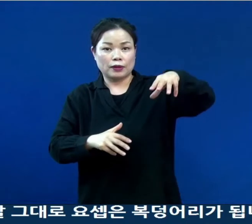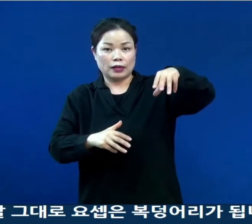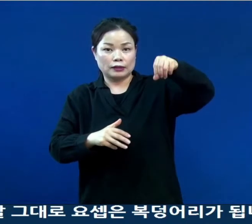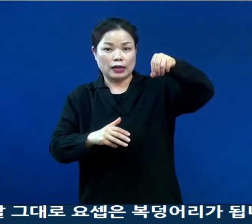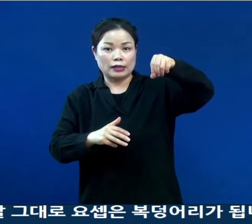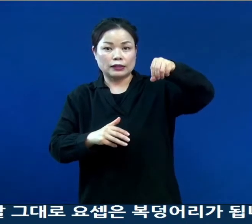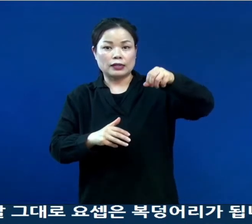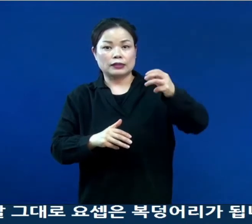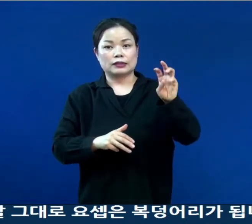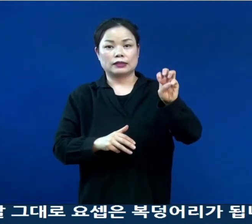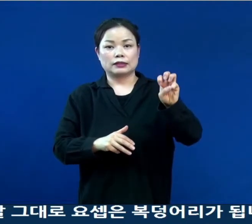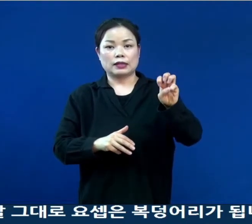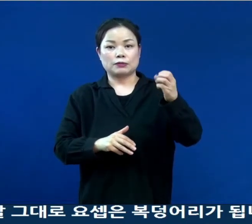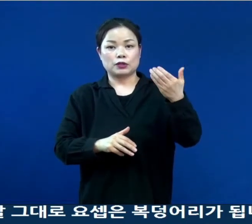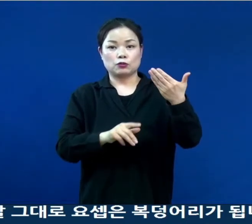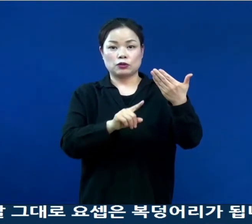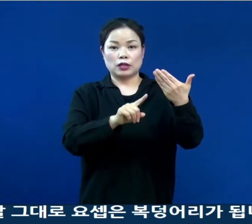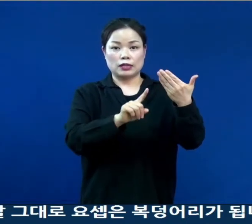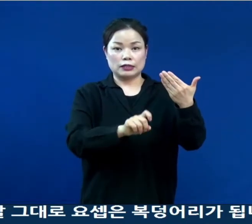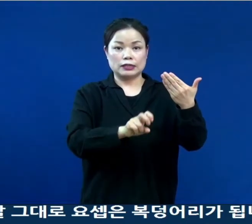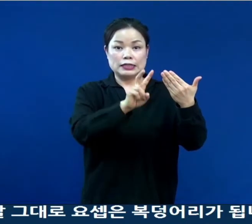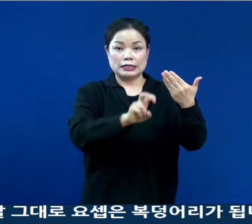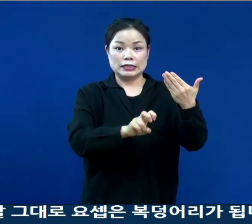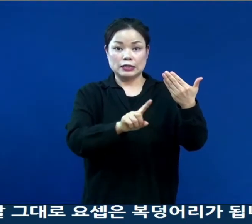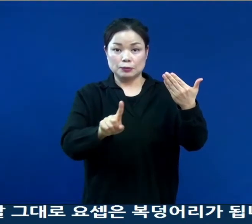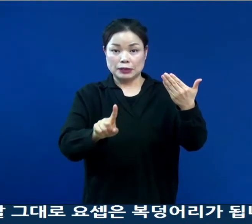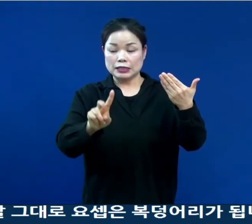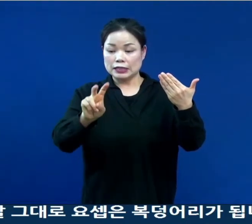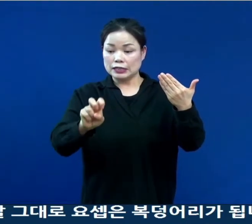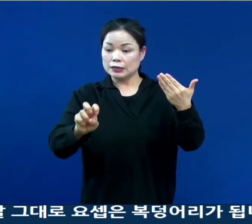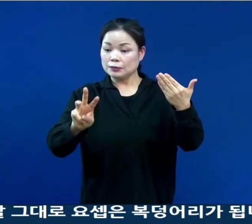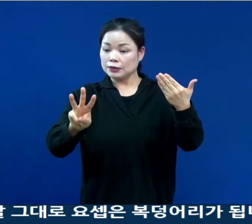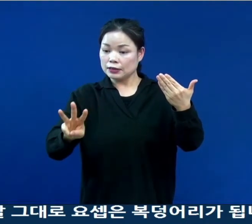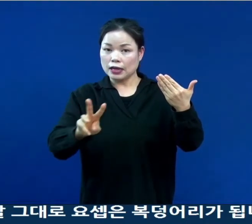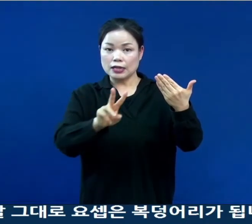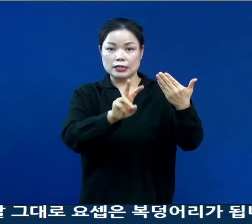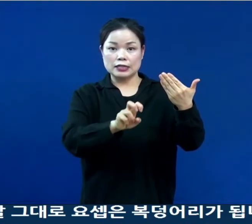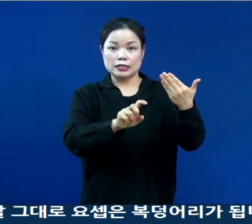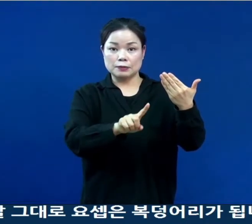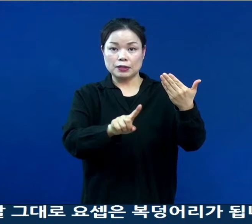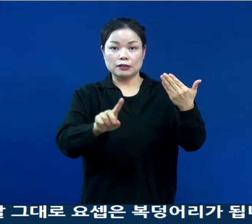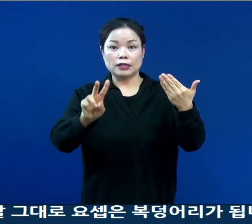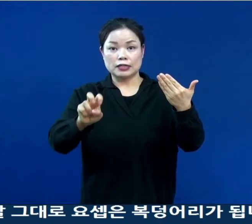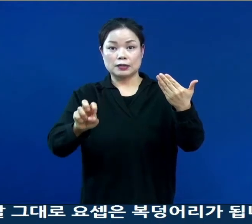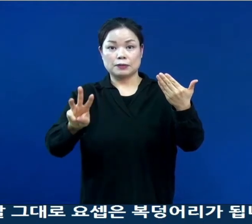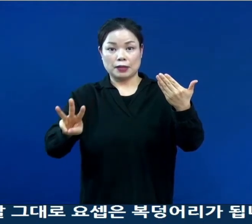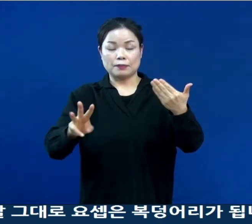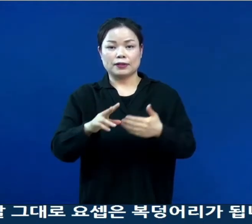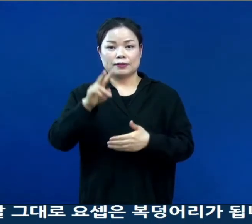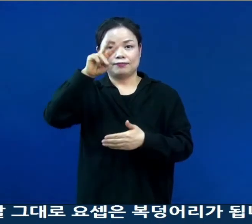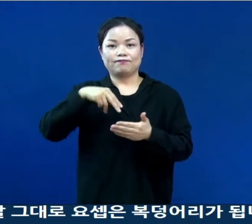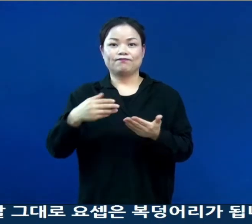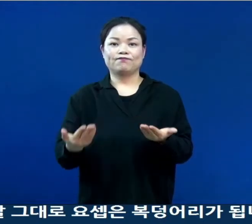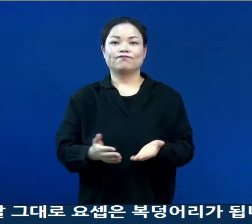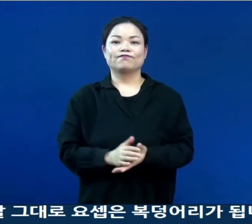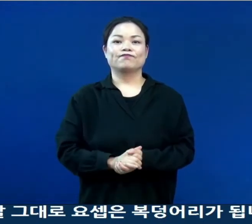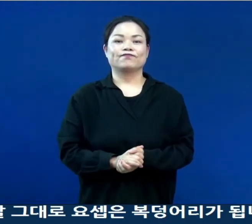39장 21절에서 23절 말씀입니다. 21절에서 23절 말씀 제가